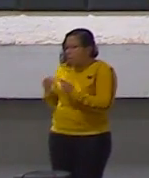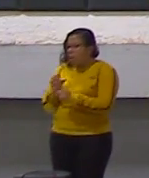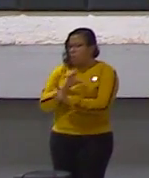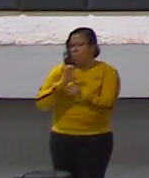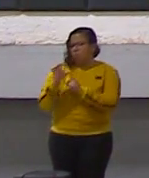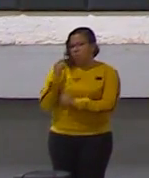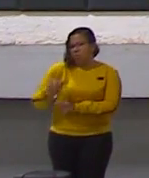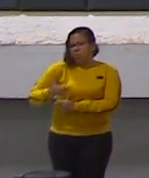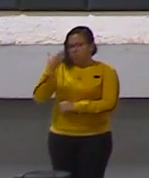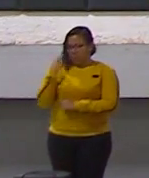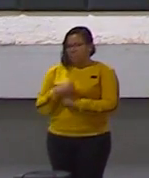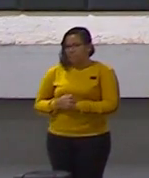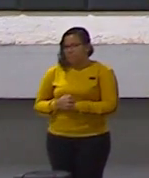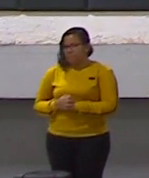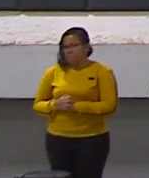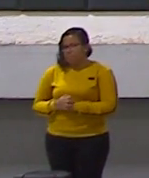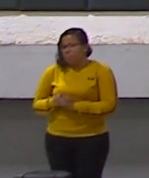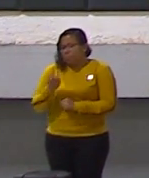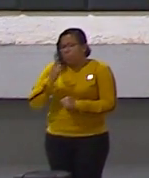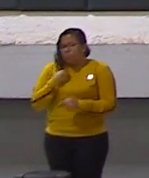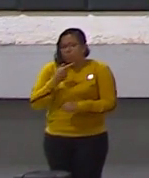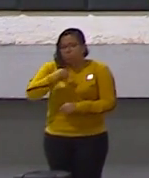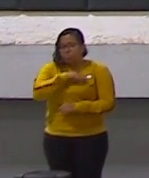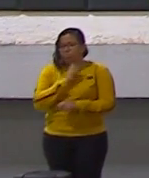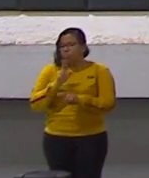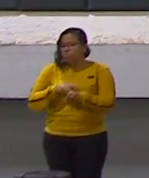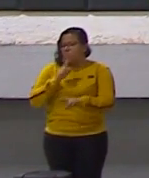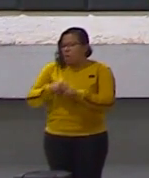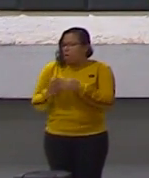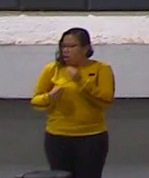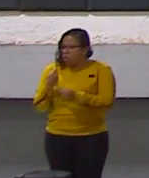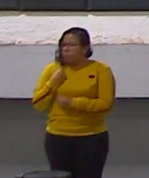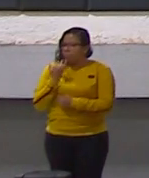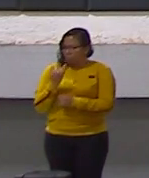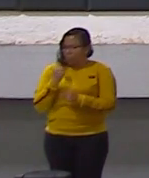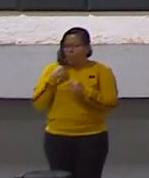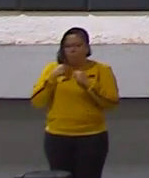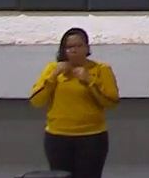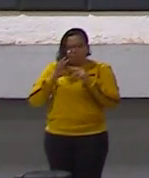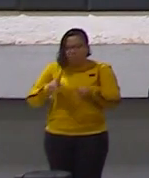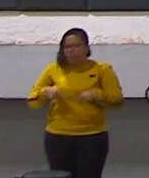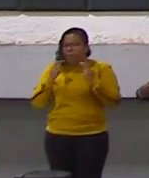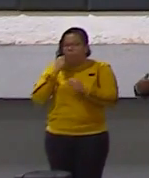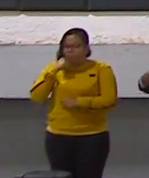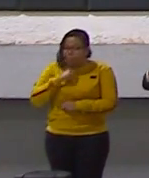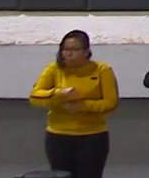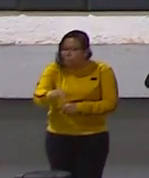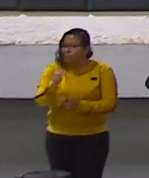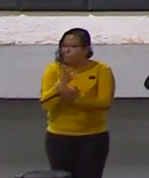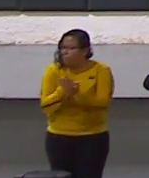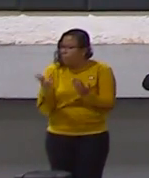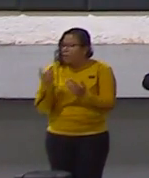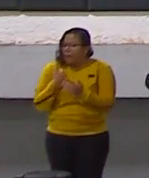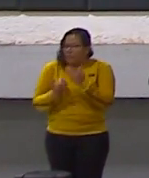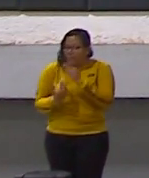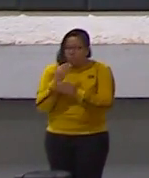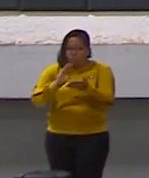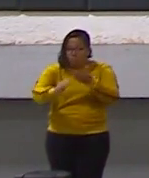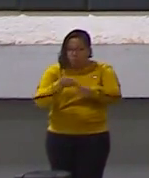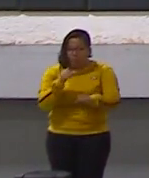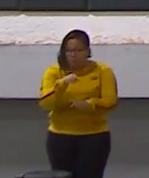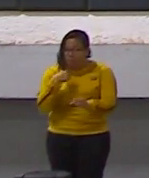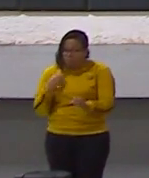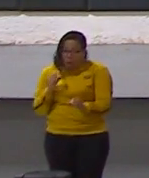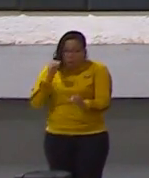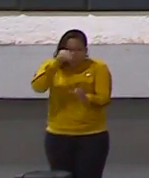lo hacemos y generalmente lo hacemos en nuestras propias vidas cuando pertenecemos a una comunidad